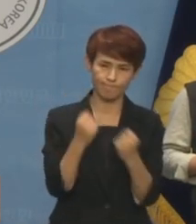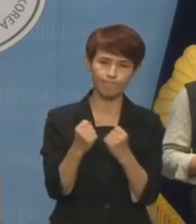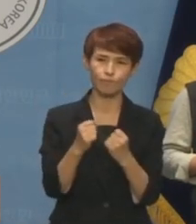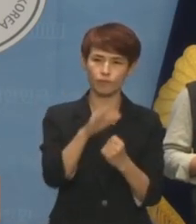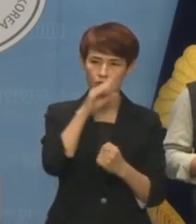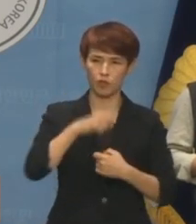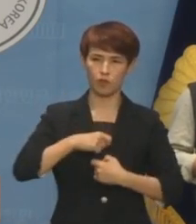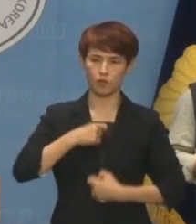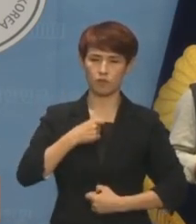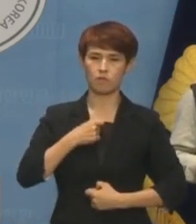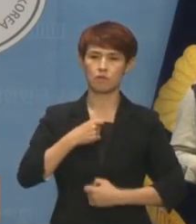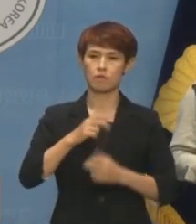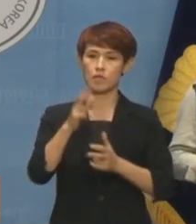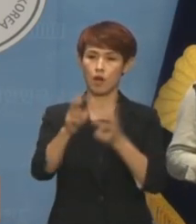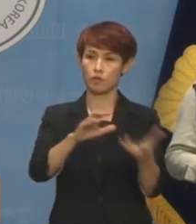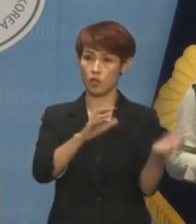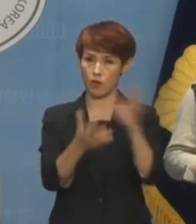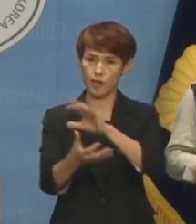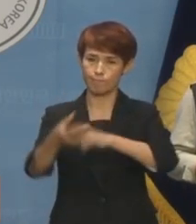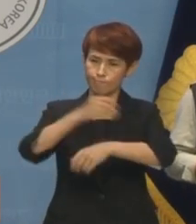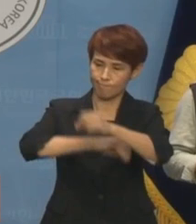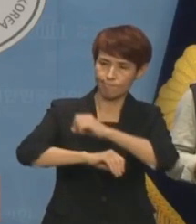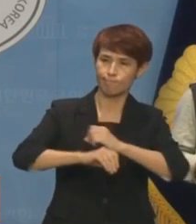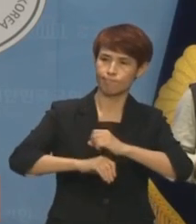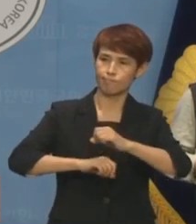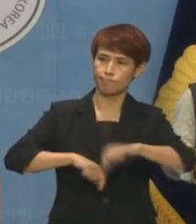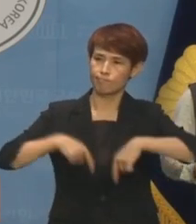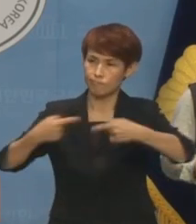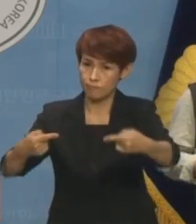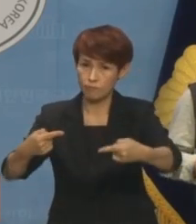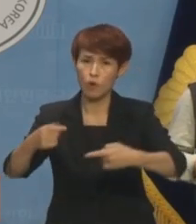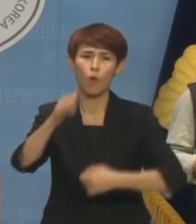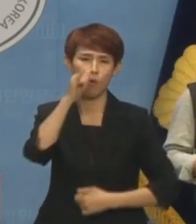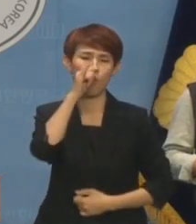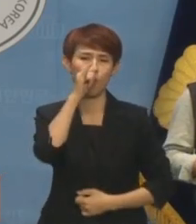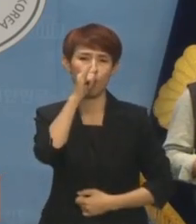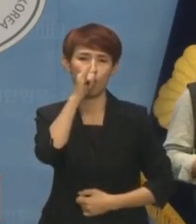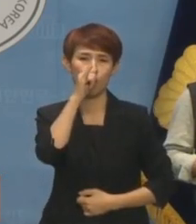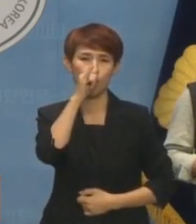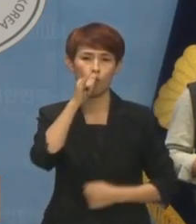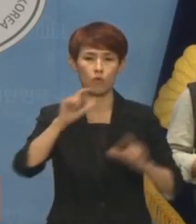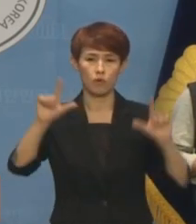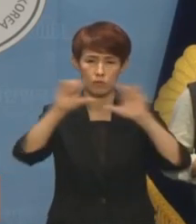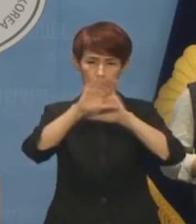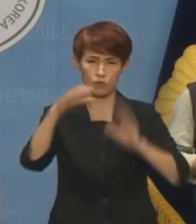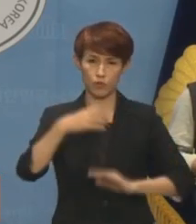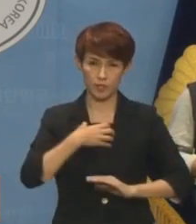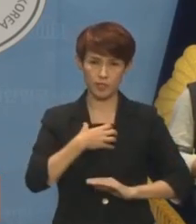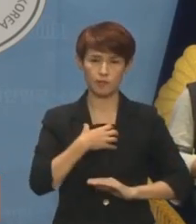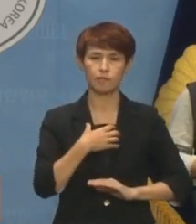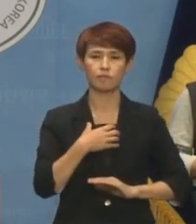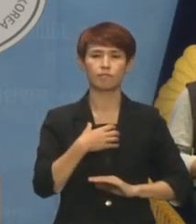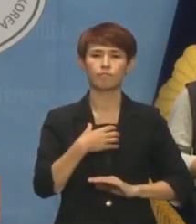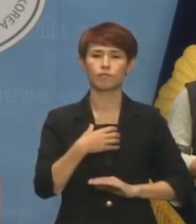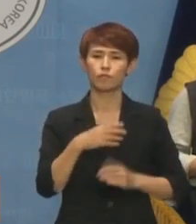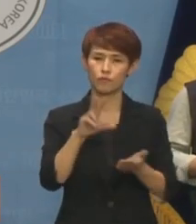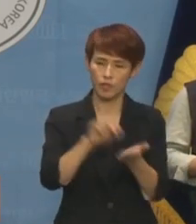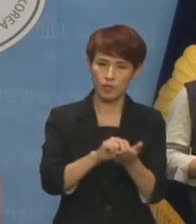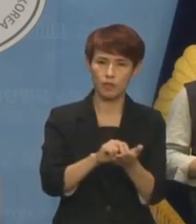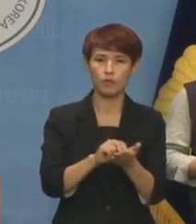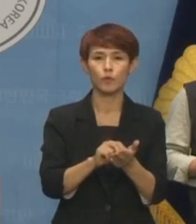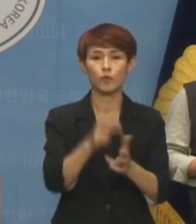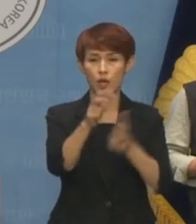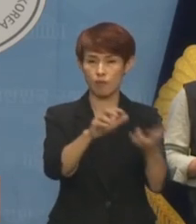산업 전환에 적극적인 목소리를 내는 만큼 기후위기 대응과 정의로운 산업 전환을